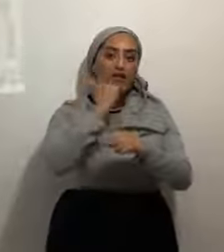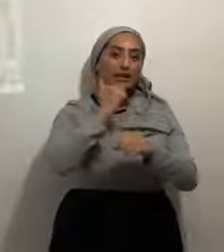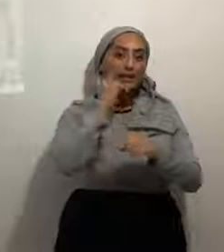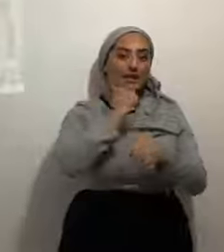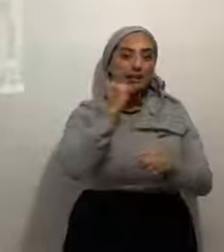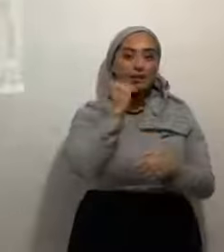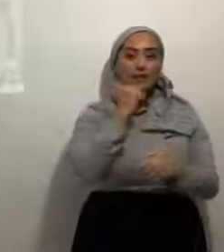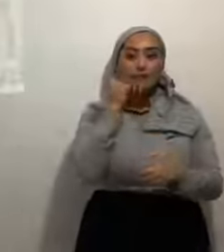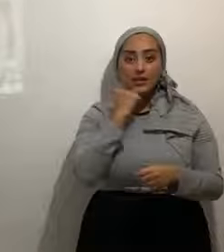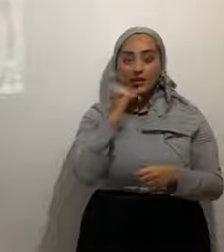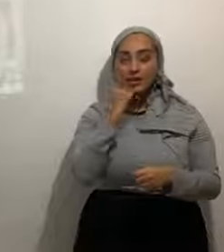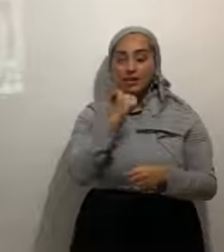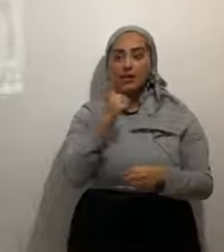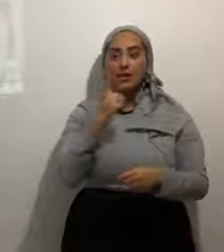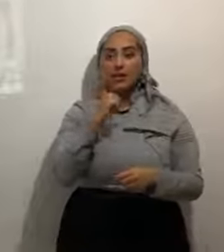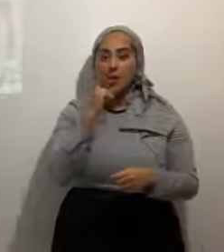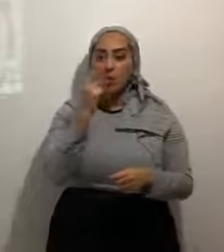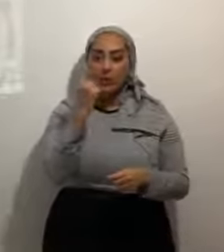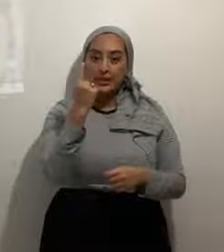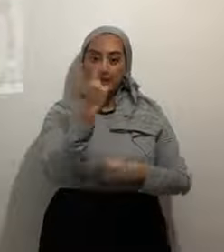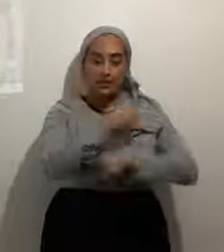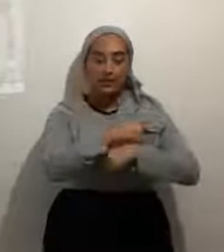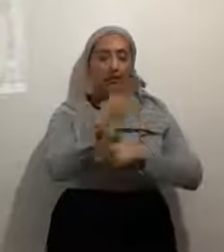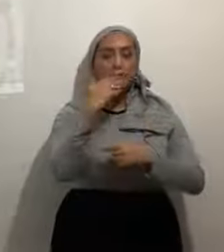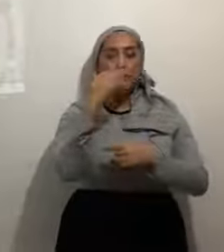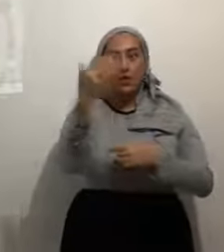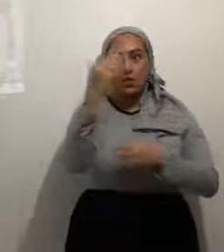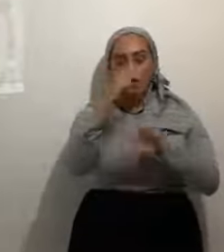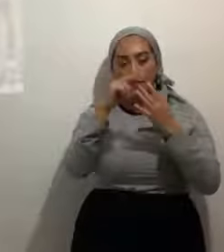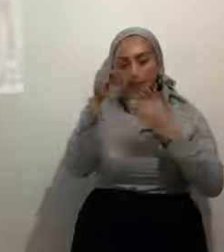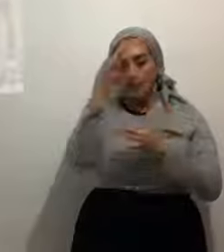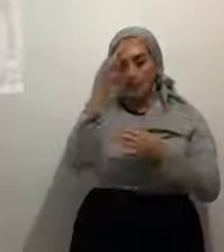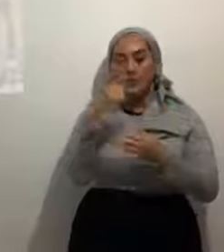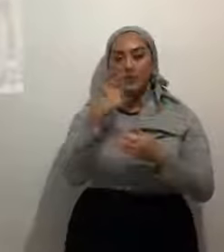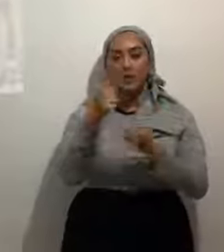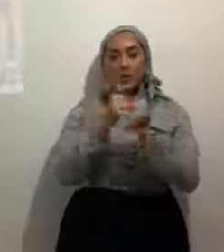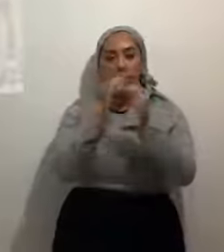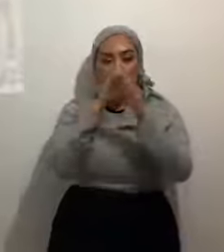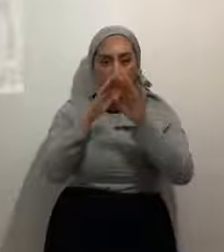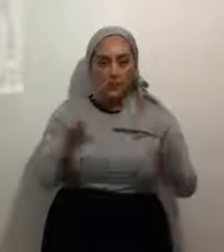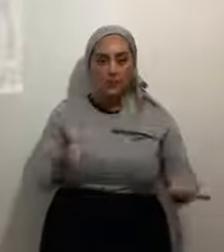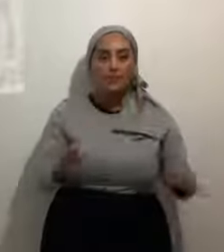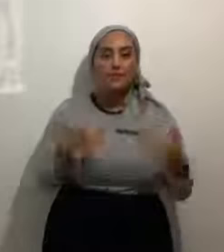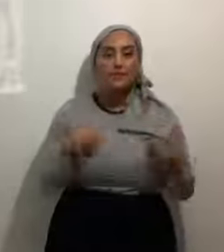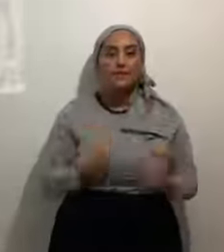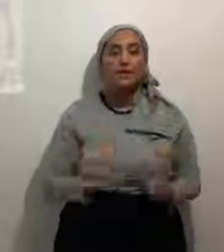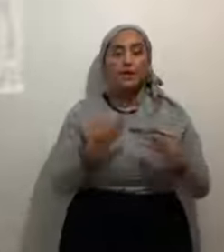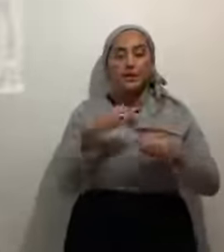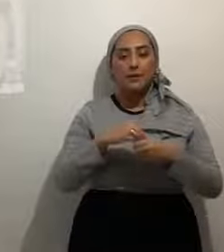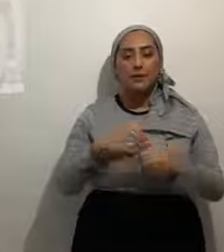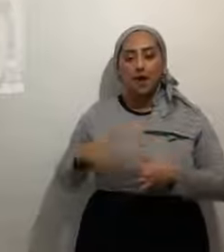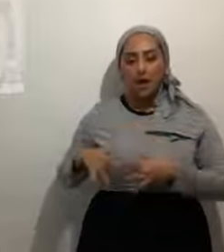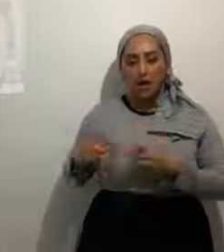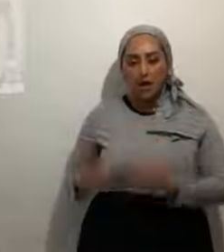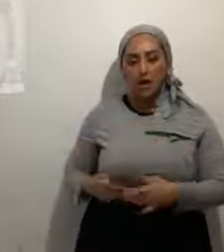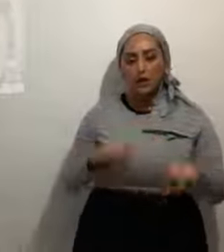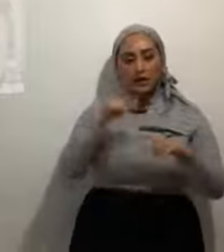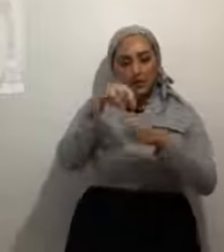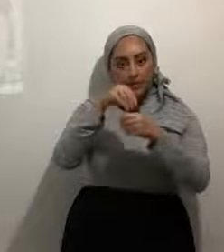todos los días, no falta un solo día, gracias al Eterno. Lo digo con humildad, pero es que así hay fuego en mi corazón. Debe de haber fuego igual en tu corazón. Yo quiero